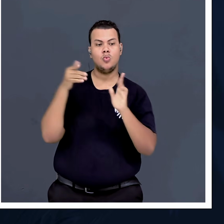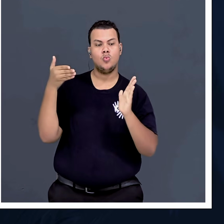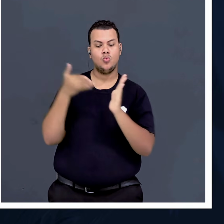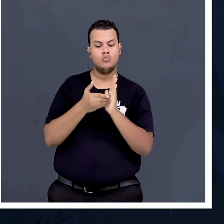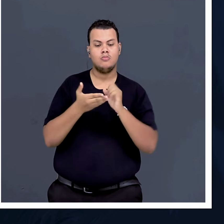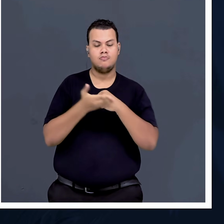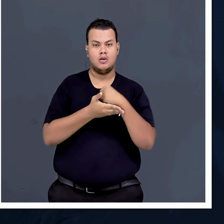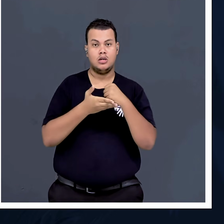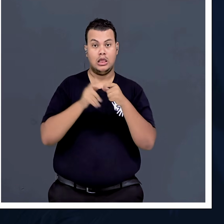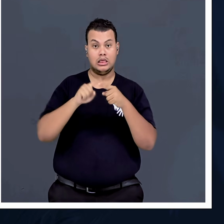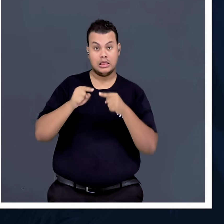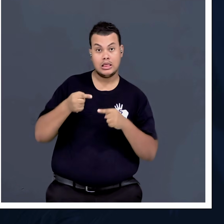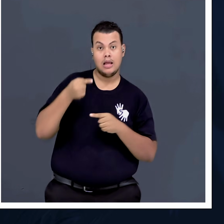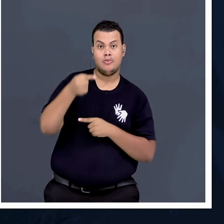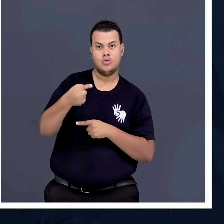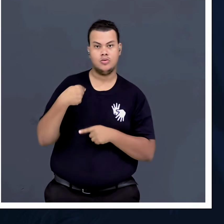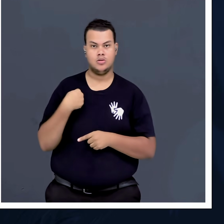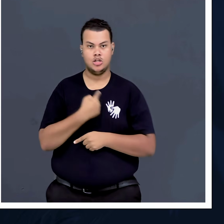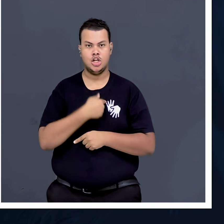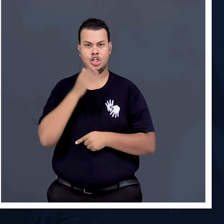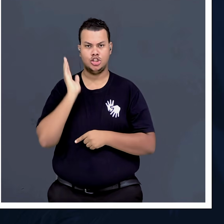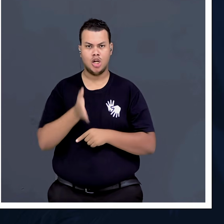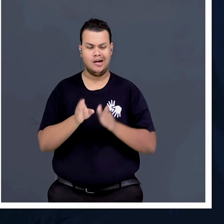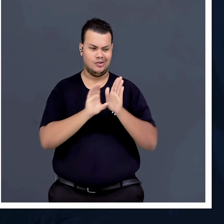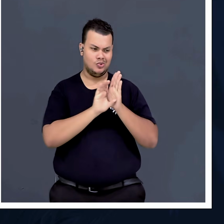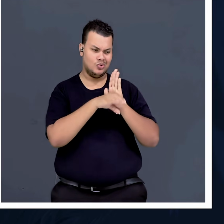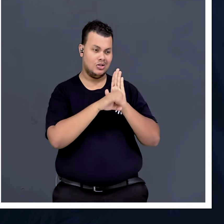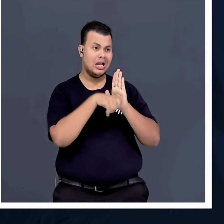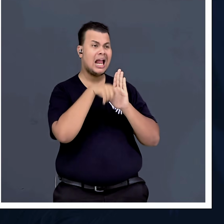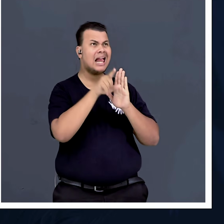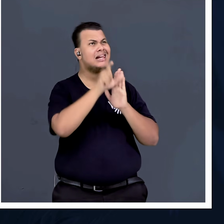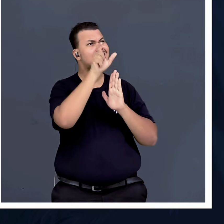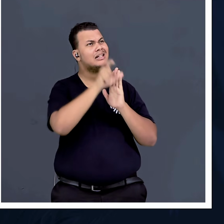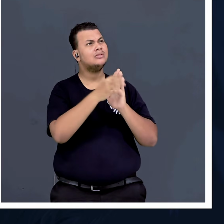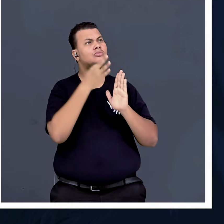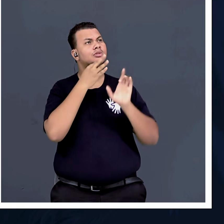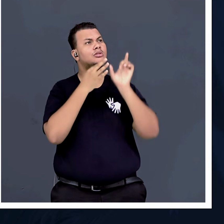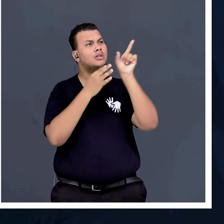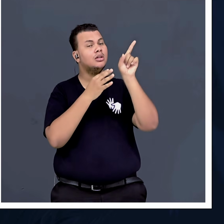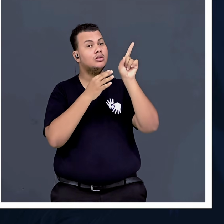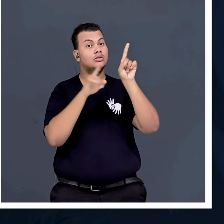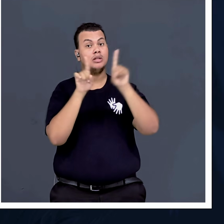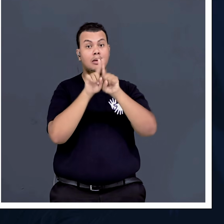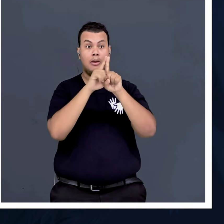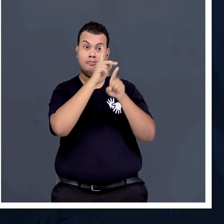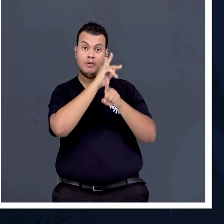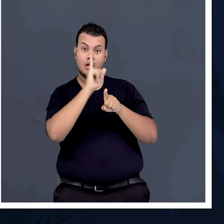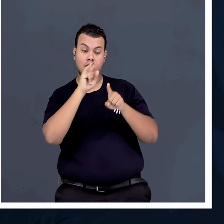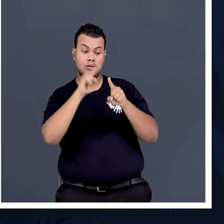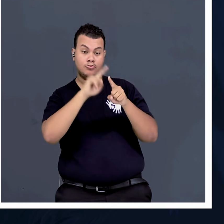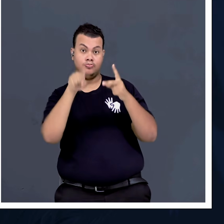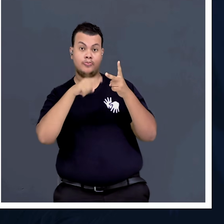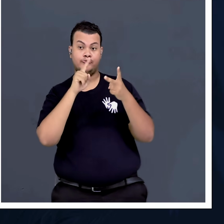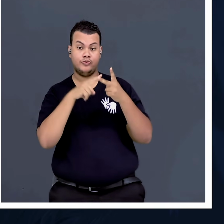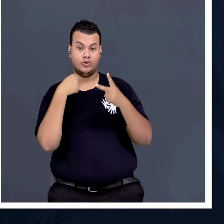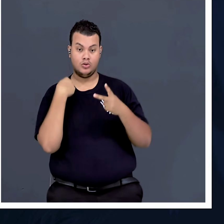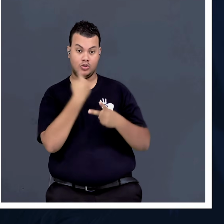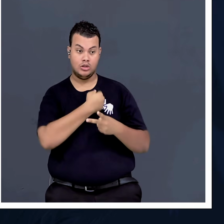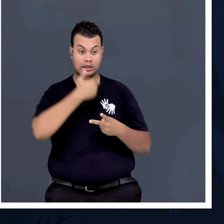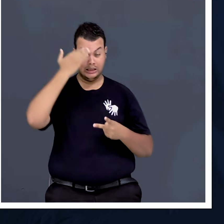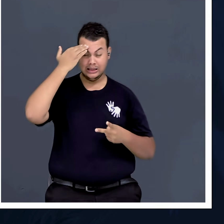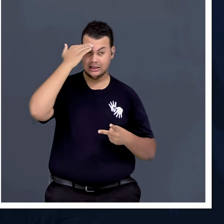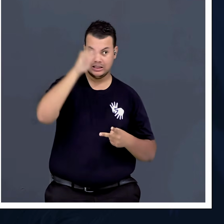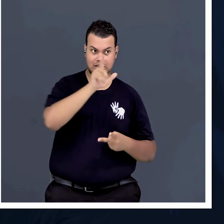pilar. Depois que nós reformulamos o conceito sobre quem é o nosso Deus e Pai, depois que nós entendemos que o